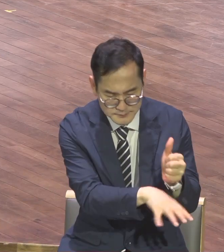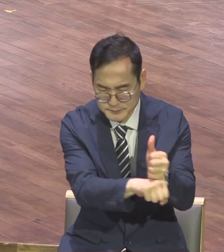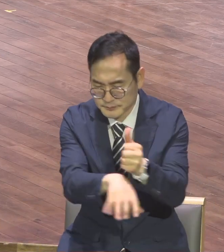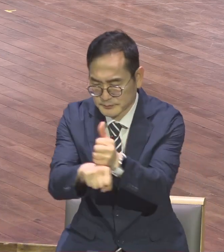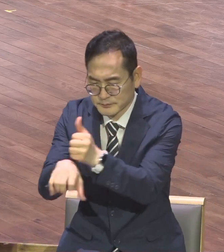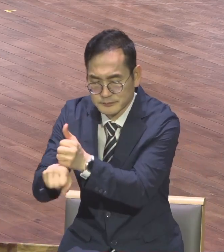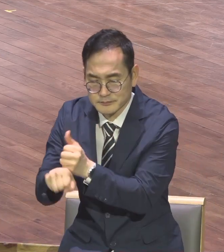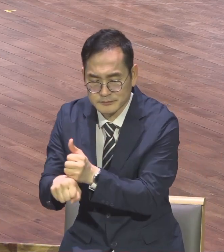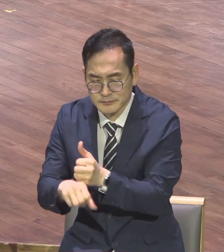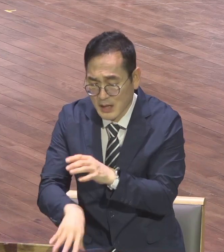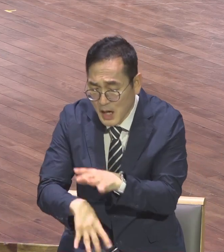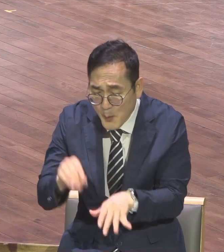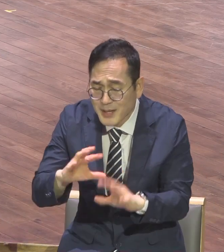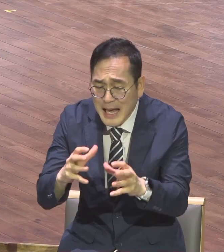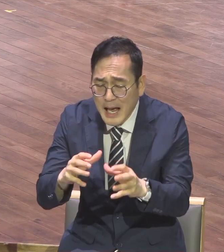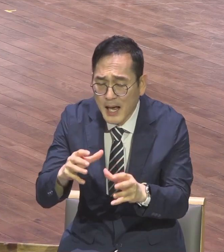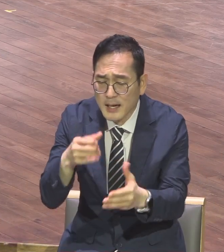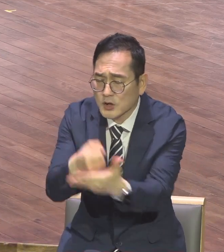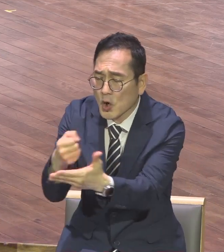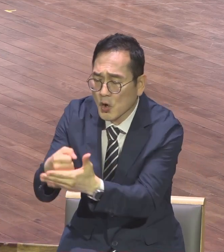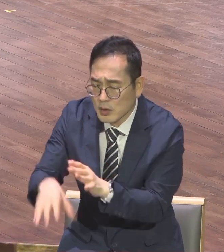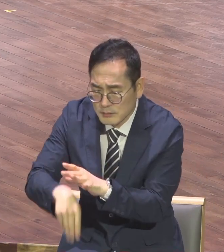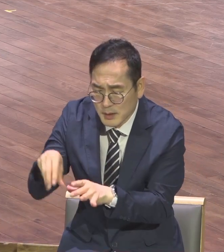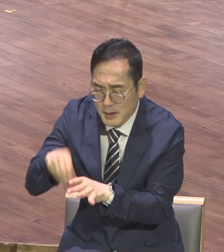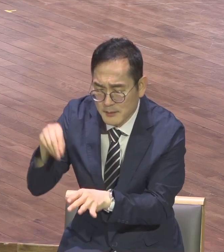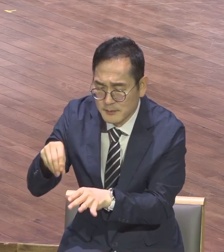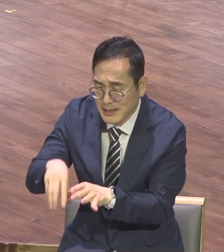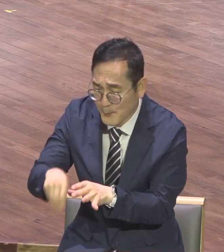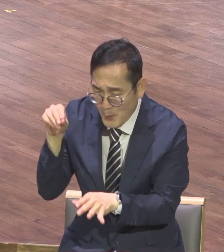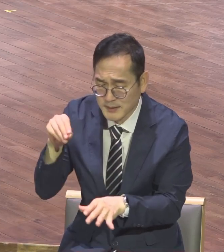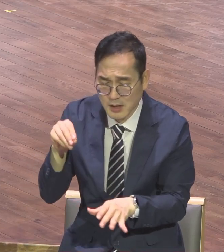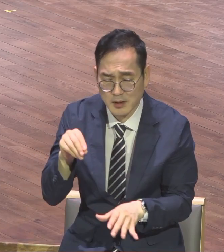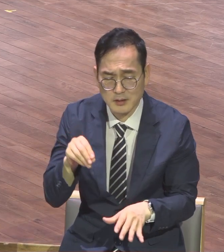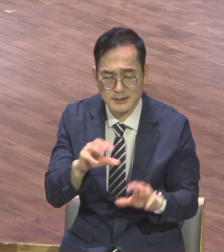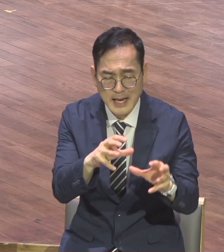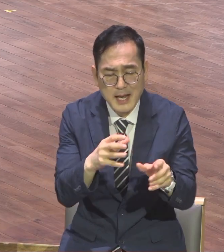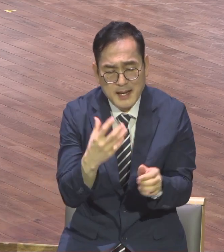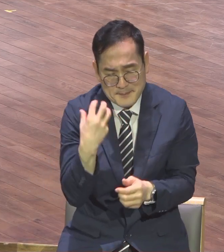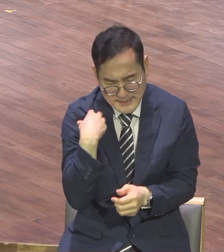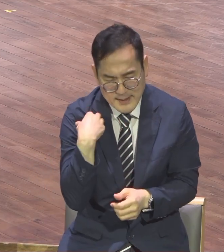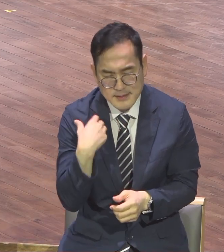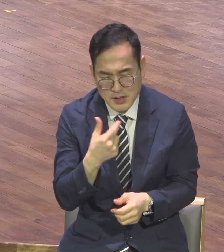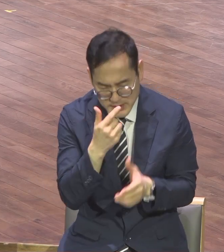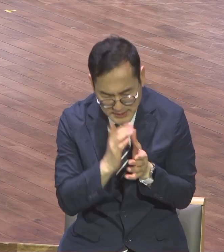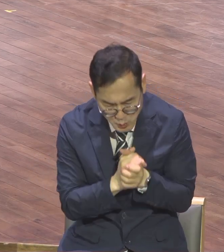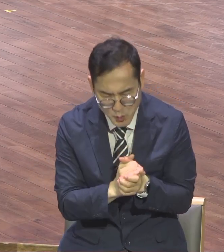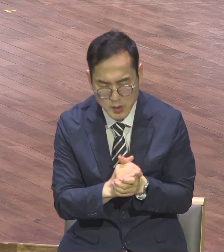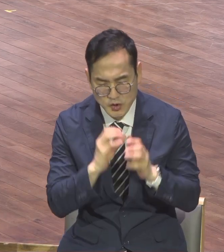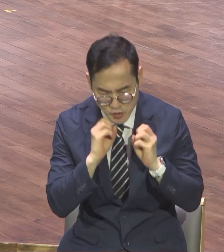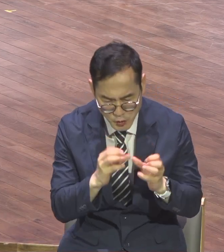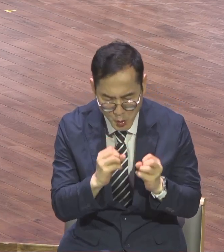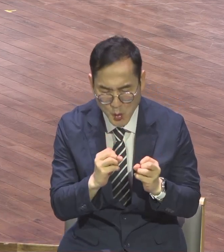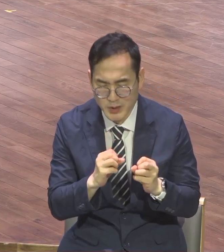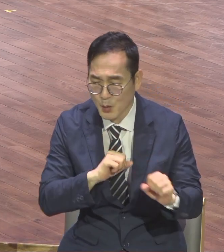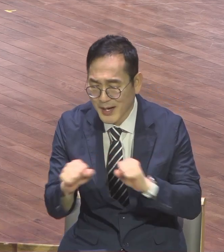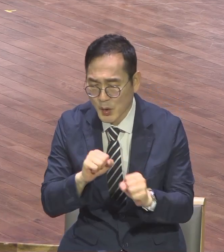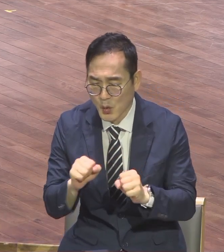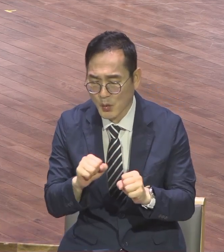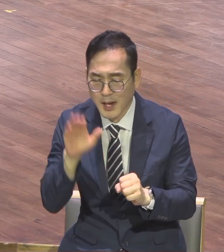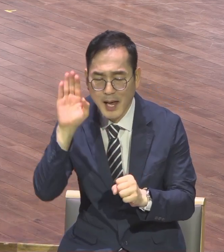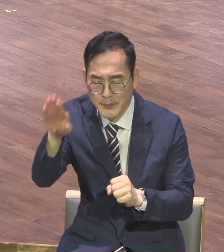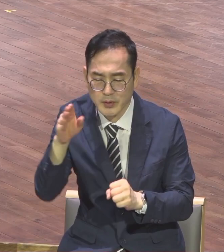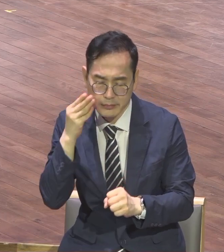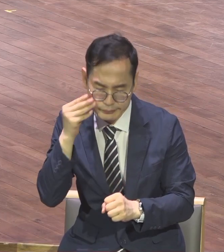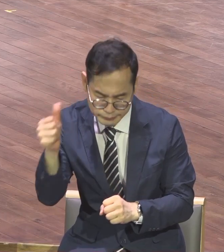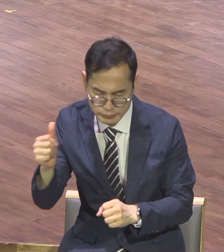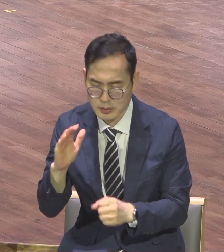실제 뽑아가지고 다 정리가 되었는데 하나님이 이제부터 이제는 이 운동이 본격적으로 시작되게 하여 주옵소서.